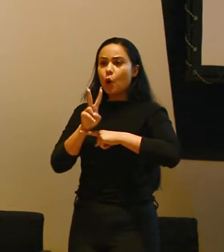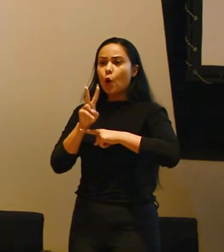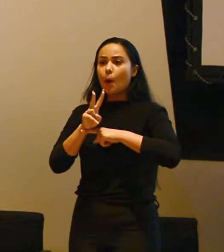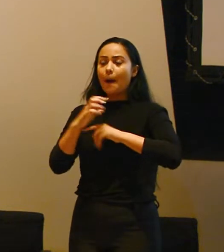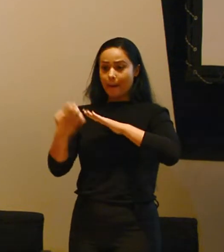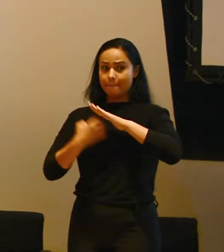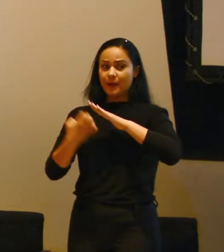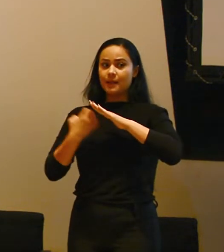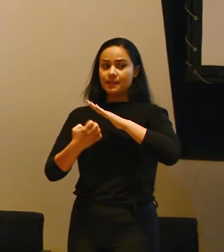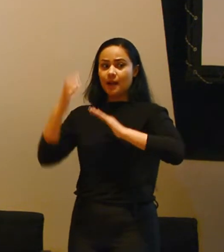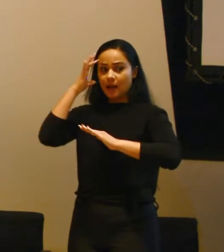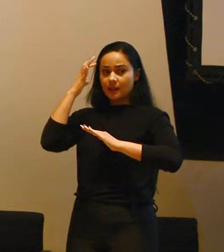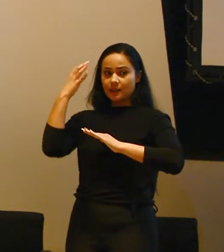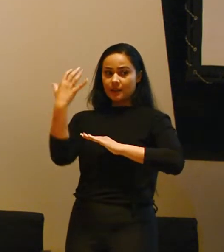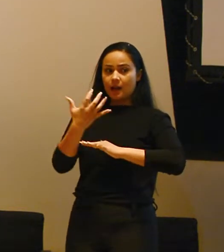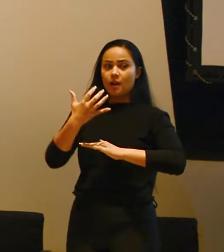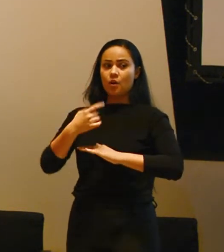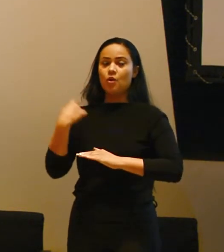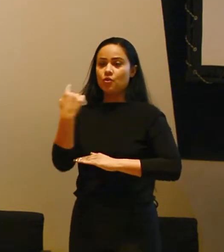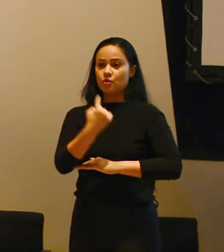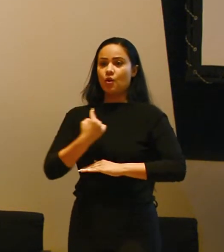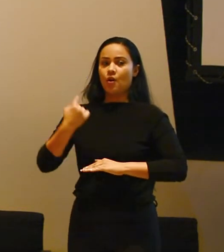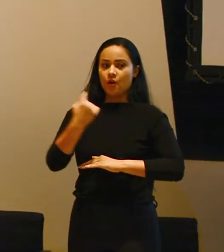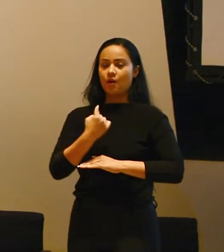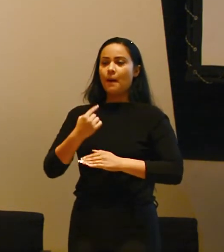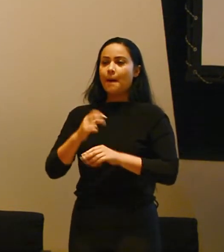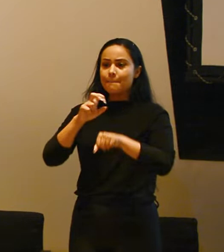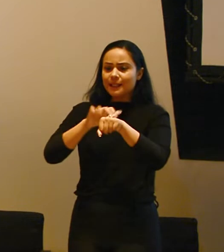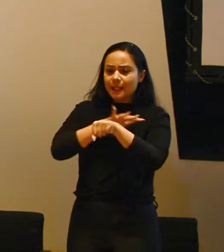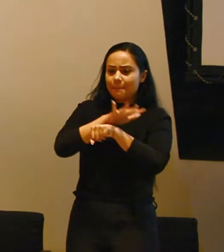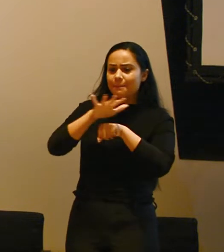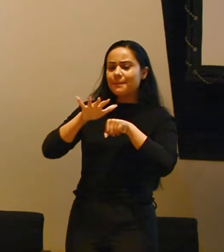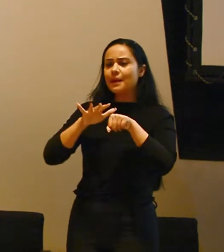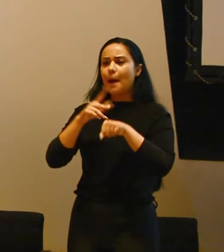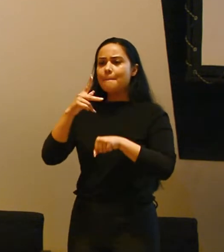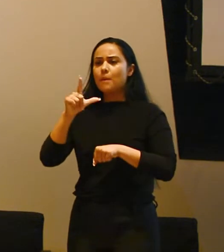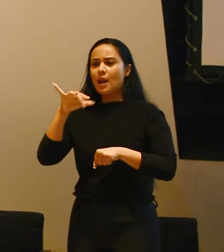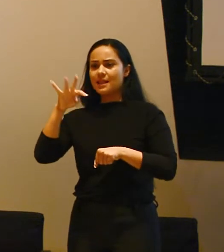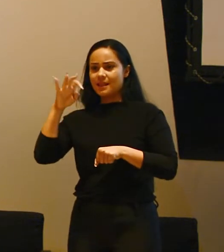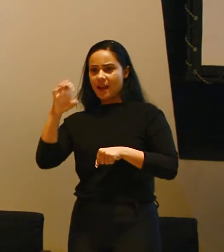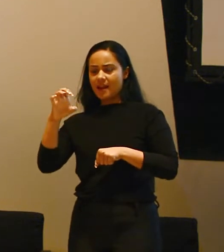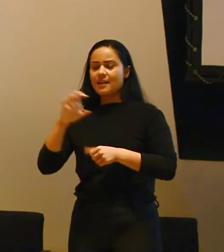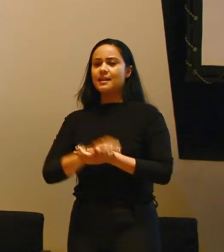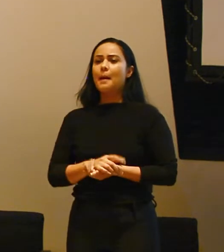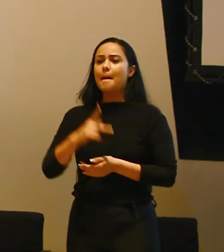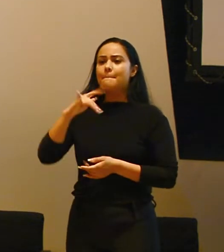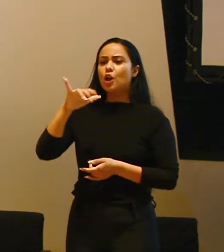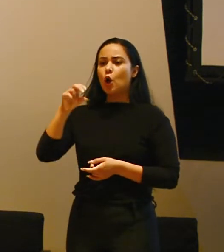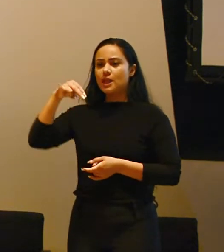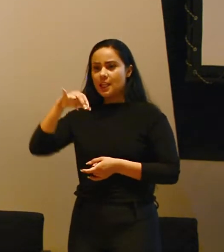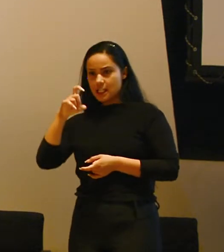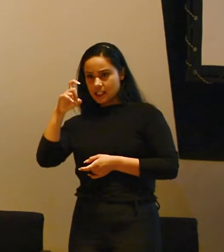que acreditaram em nós, mesmo nesse ano de pandemia, a Politec, a Cochlear, a Advanced Bionics,